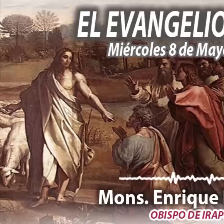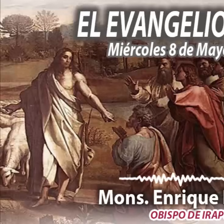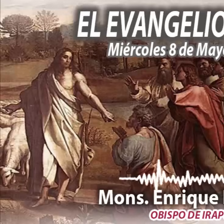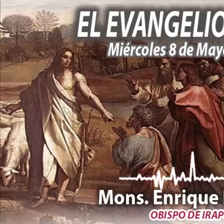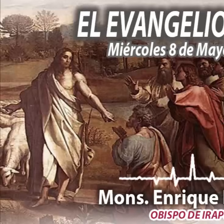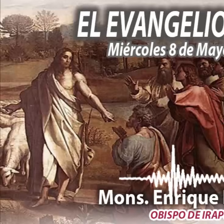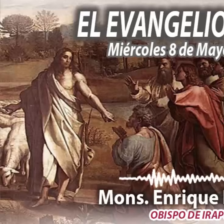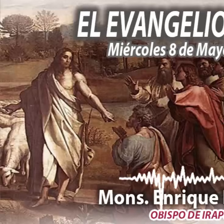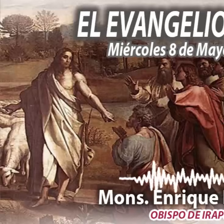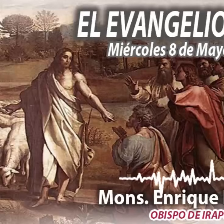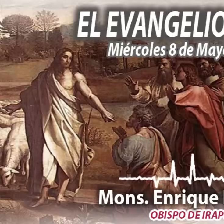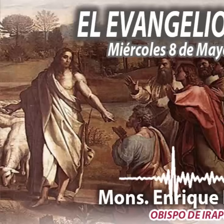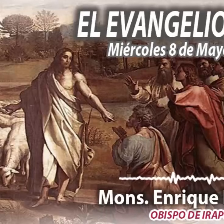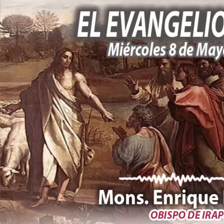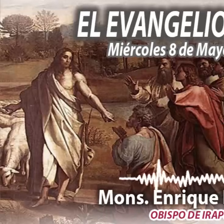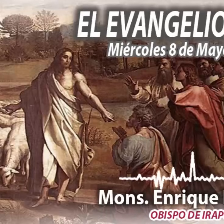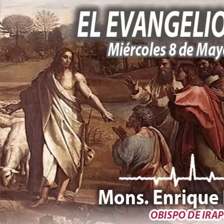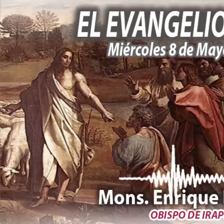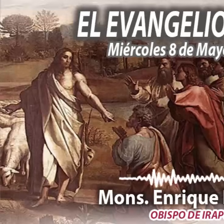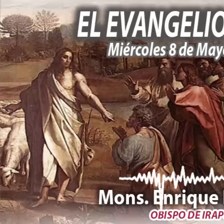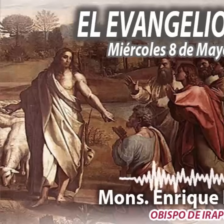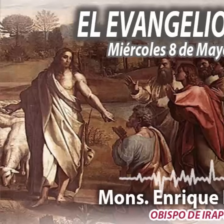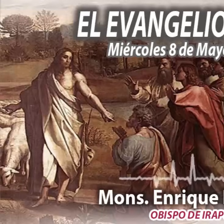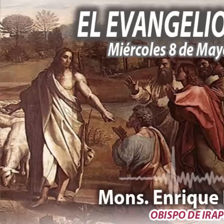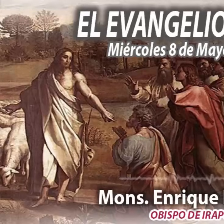de esperanza.